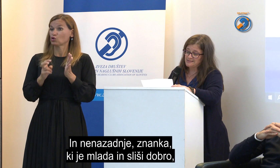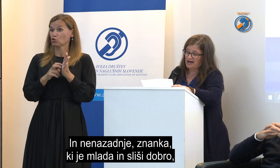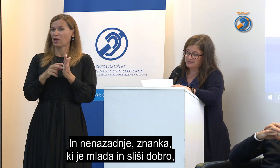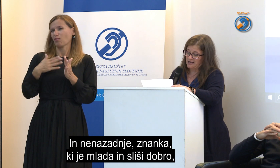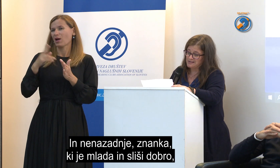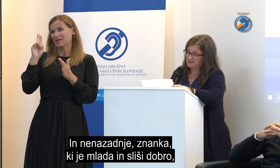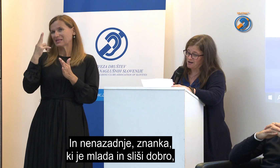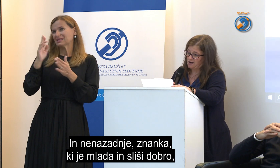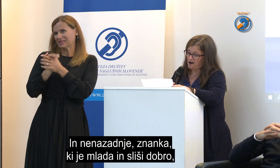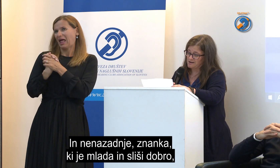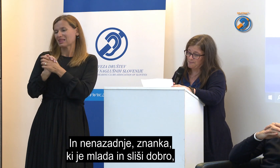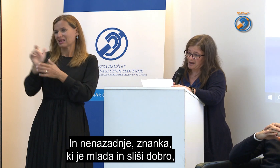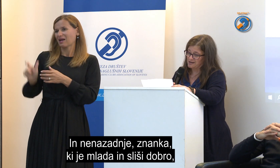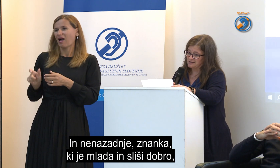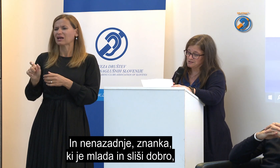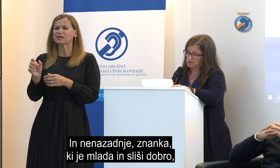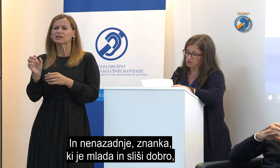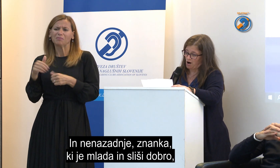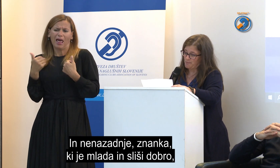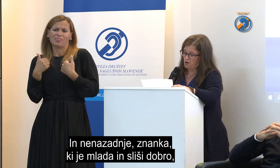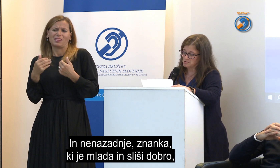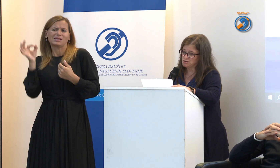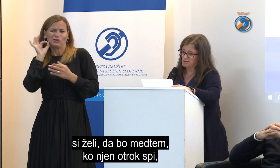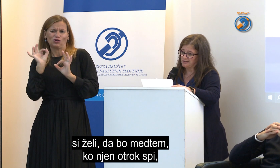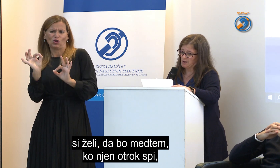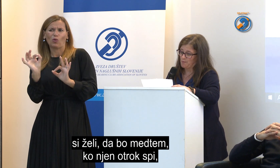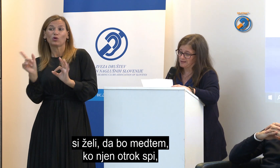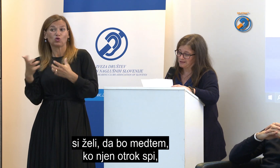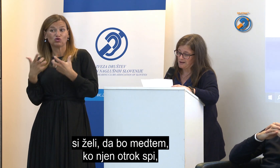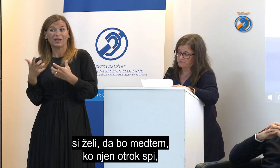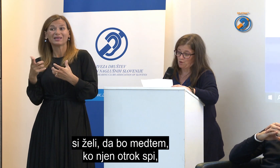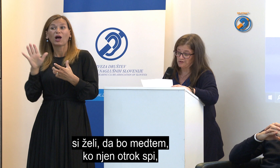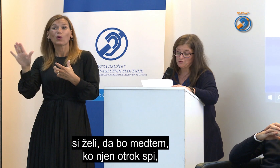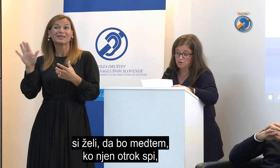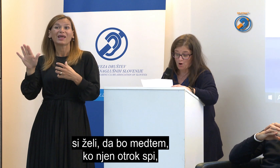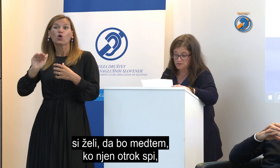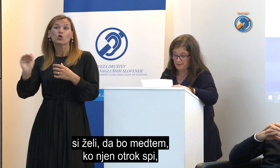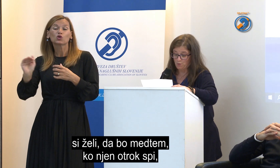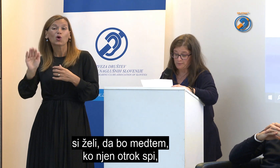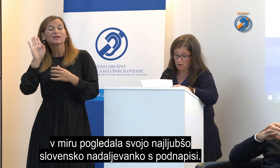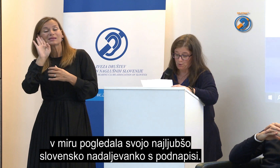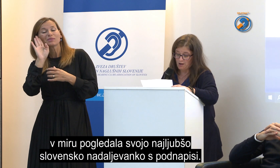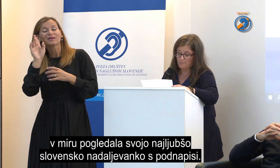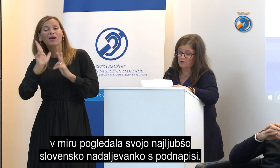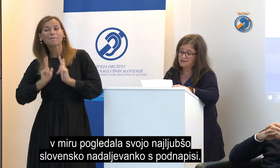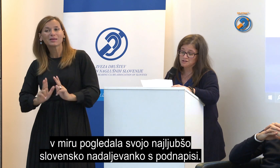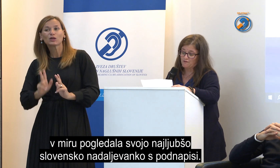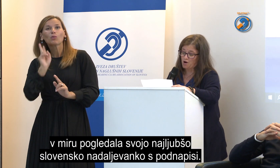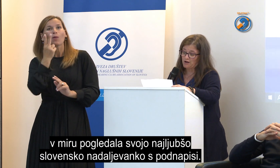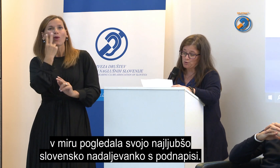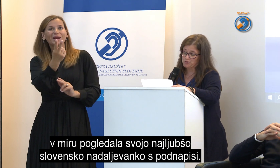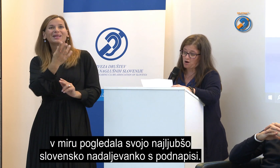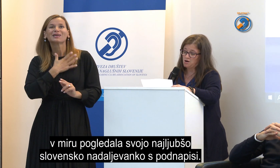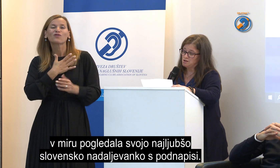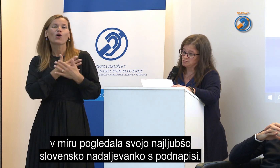In nenazadnje, Nanka, ki je mlada in sliši dobro, si želi, da bo medtem, ko njen otrok spi v miru, pogledala